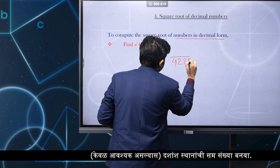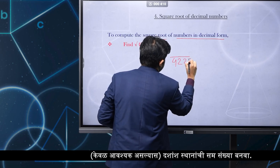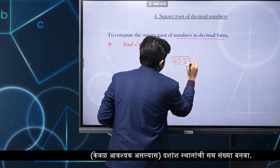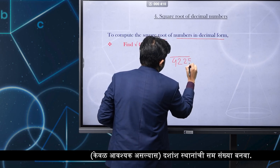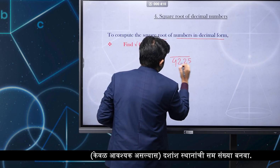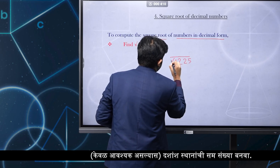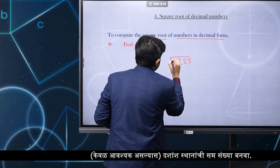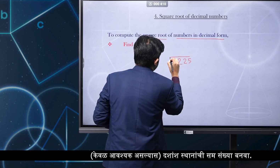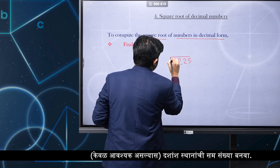बनवा.